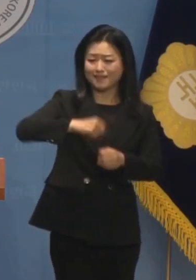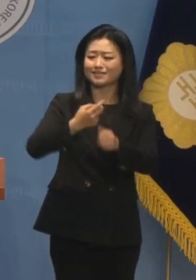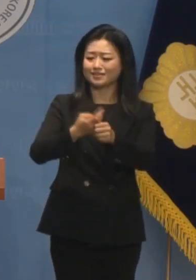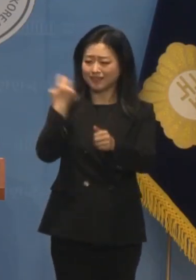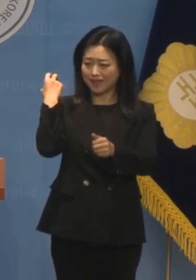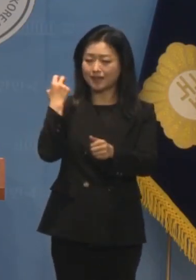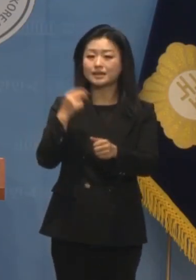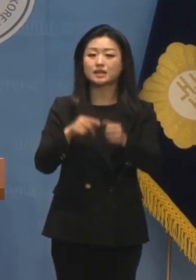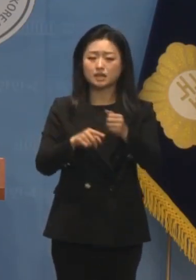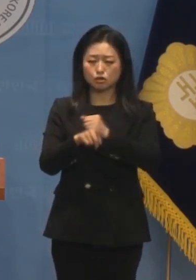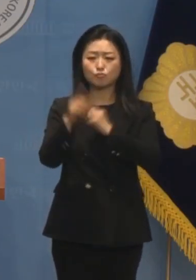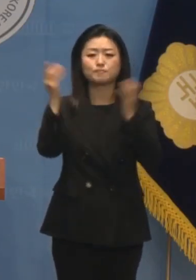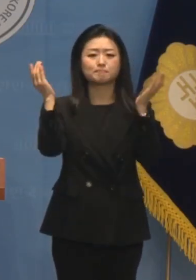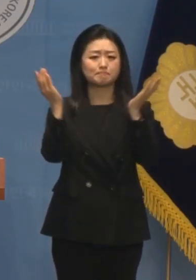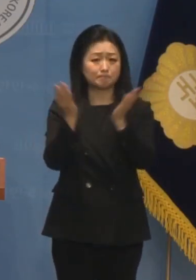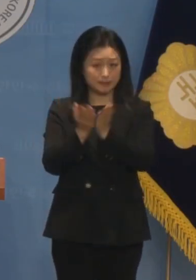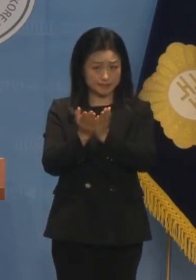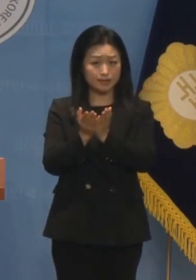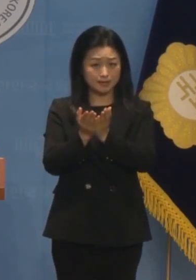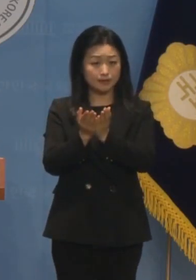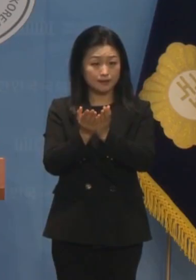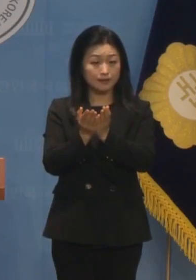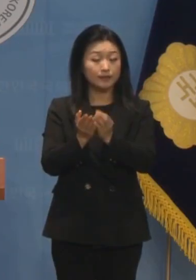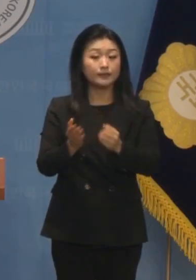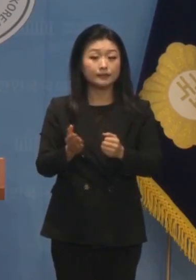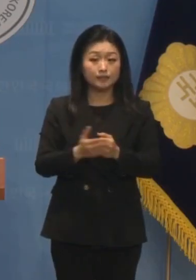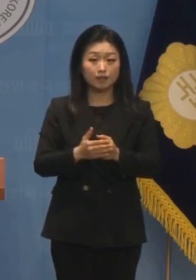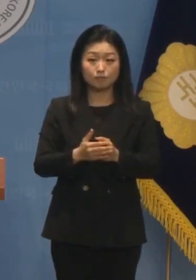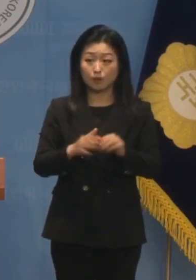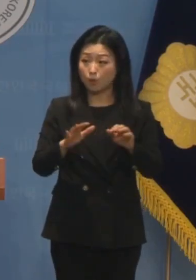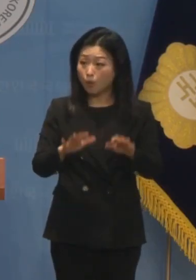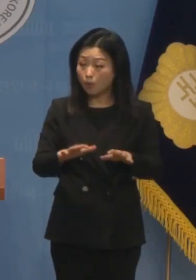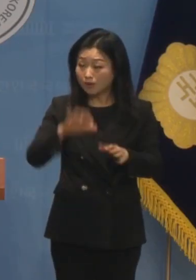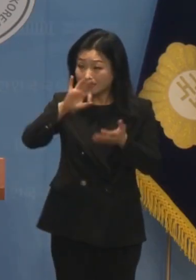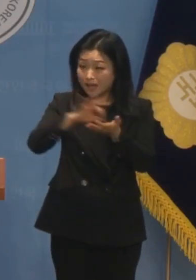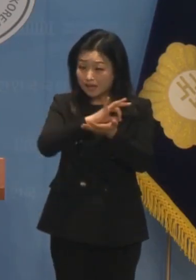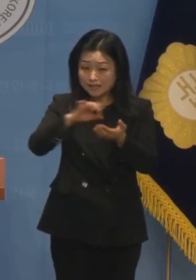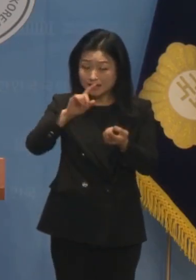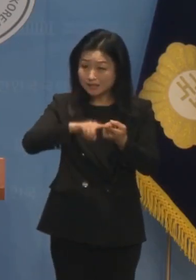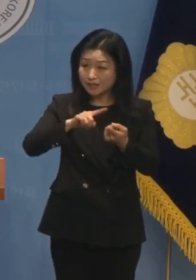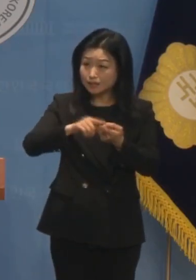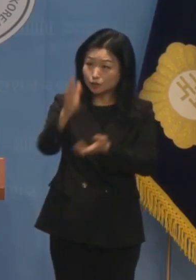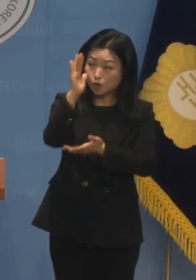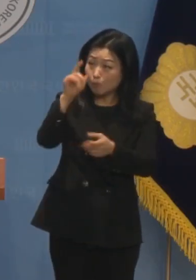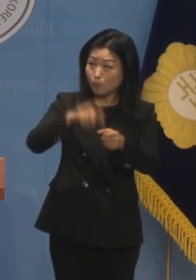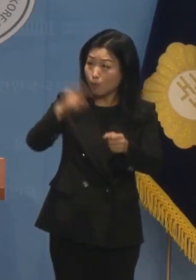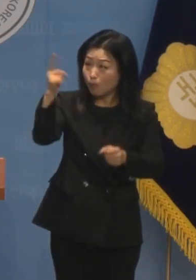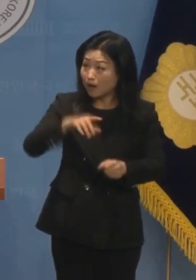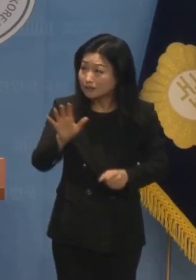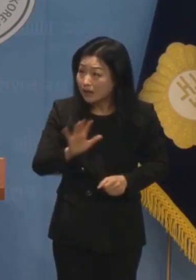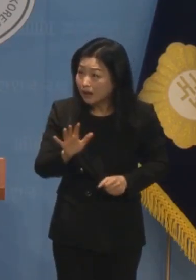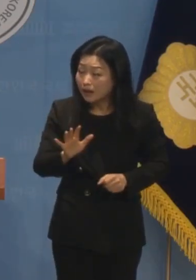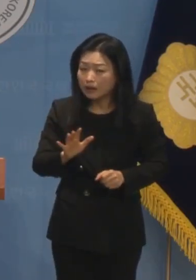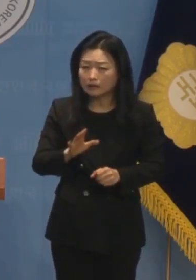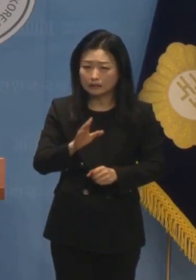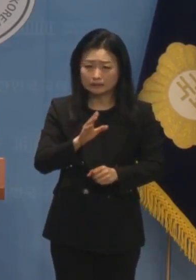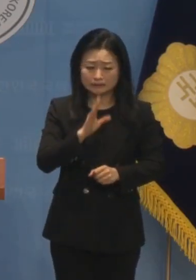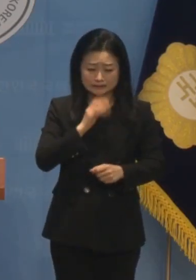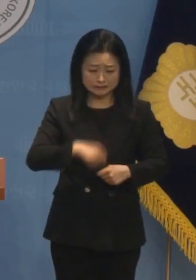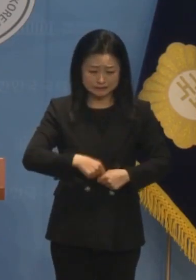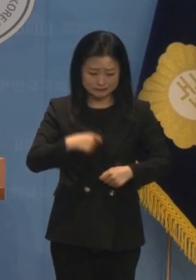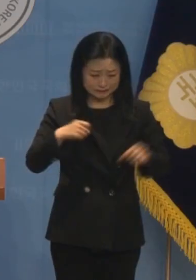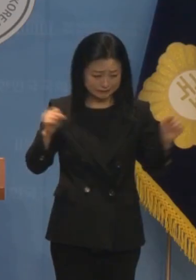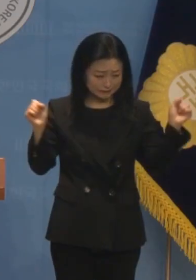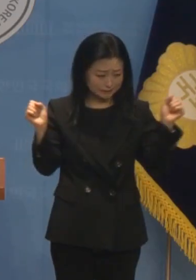수 있습니다. 이런 엄중한 상황에서 시정연설의 모습조차 드러내지 않는 것은 진실을 은폐하는 것으로